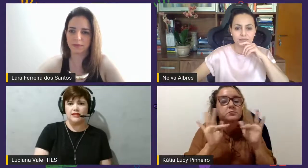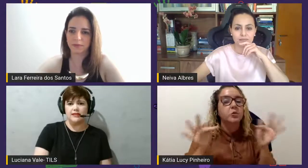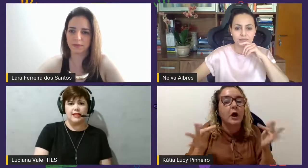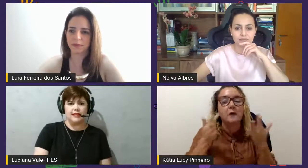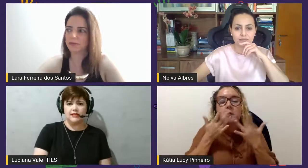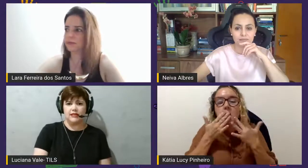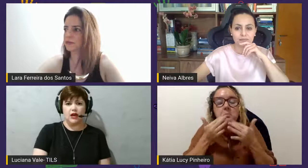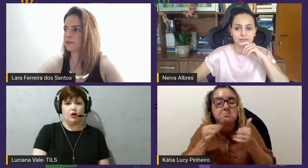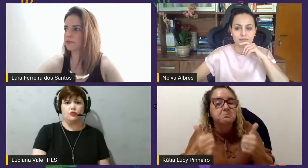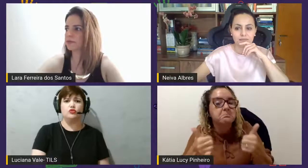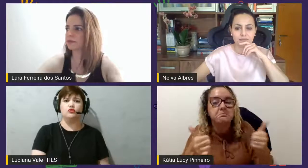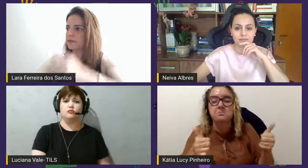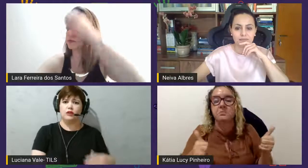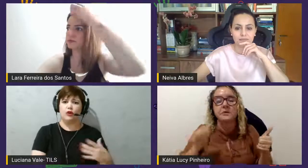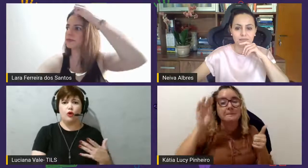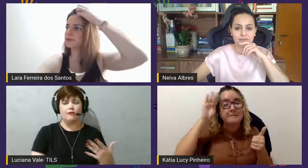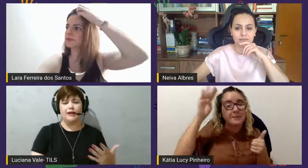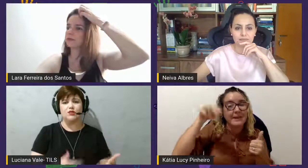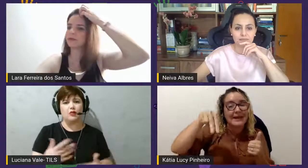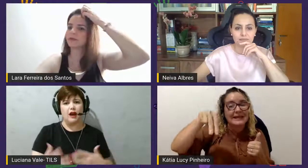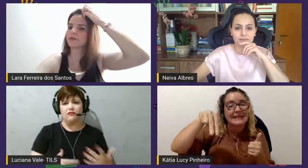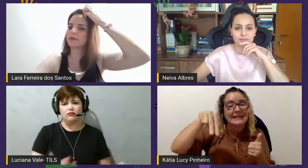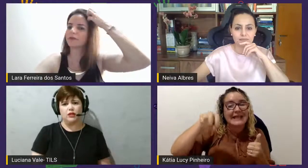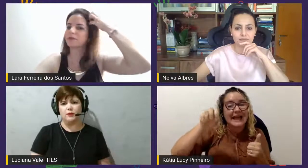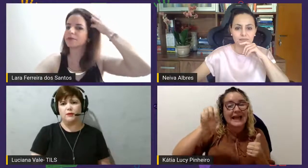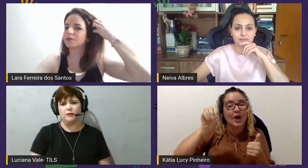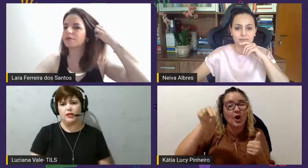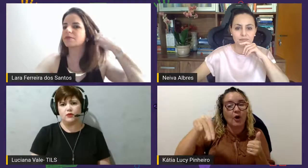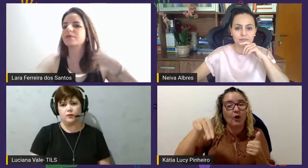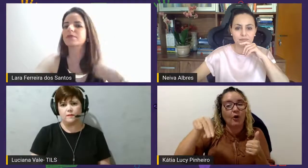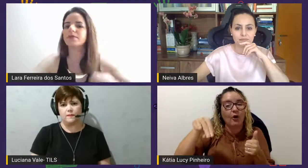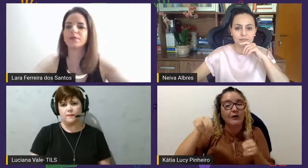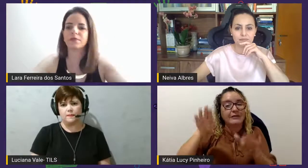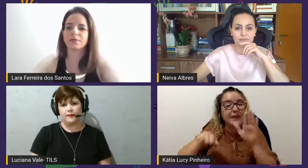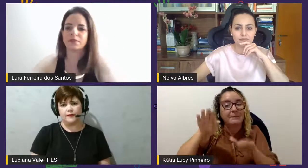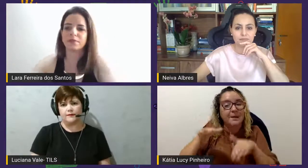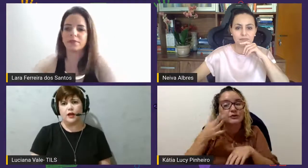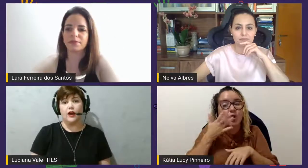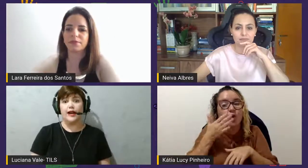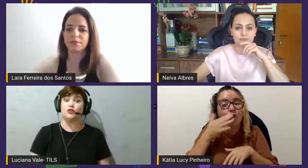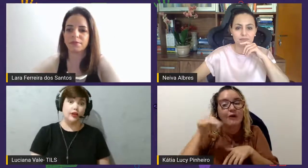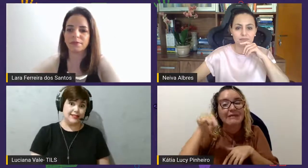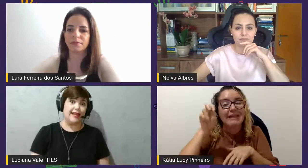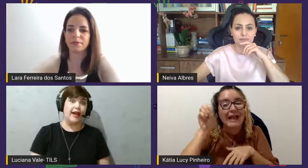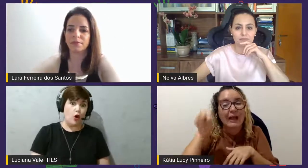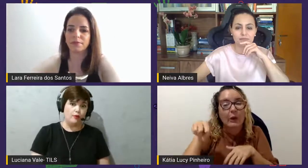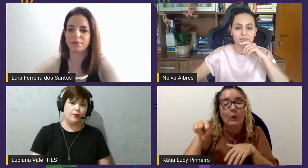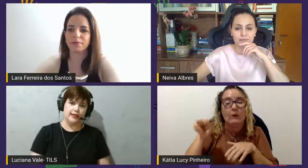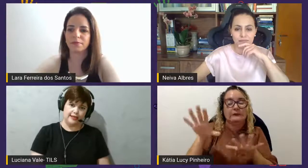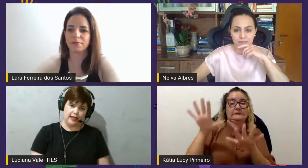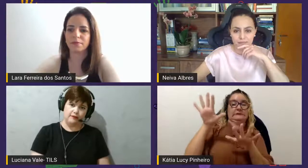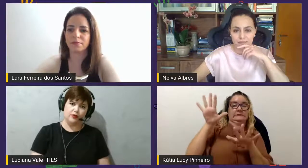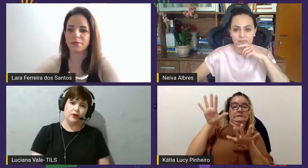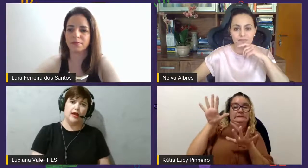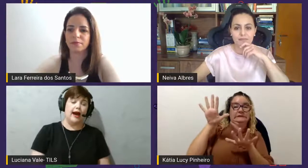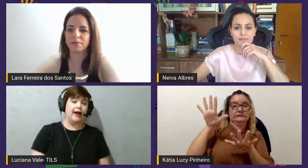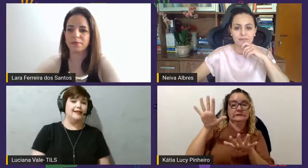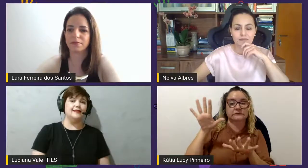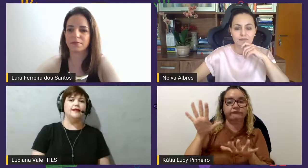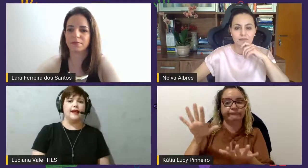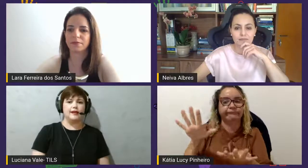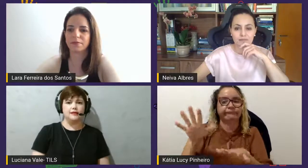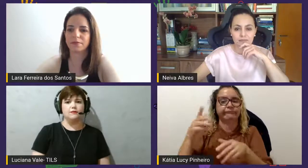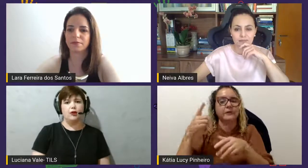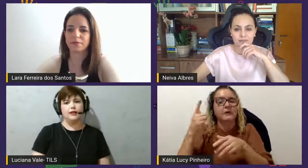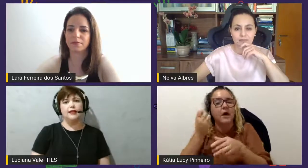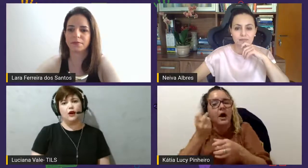estranhamento, mas se não, de uma cor mais suave, não tem problema nenhum. As cores neon, por exemplo, aí